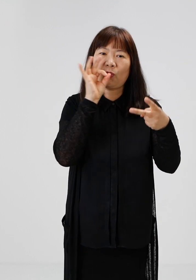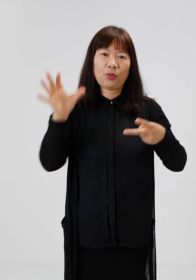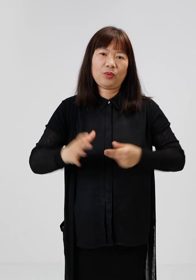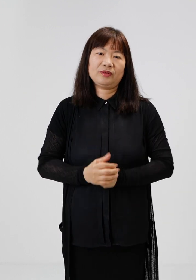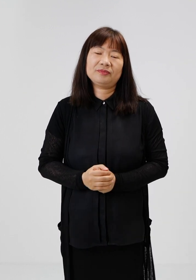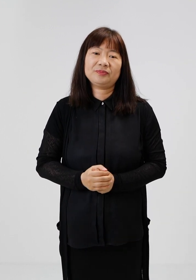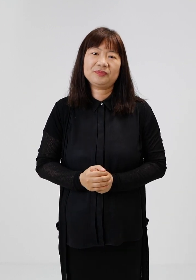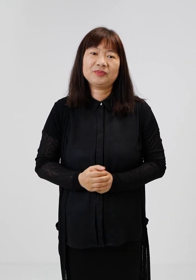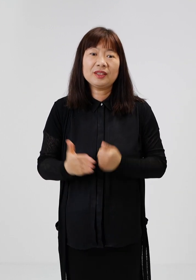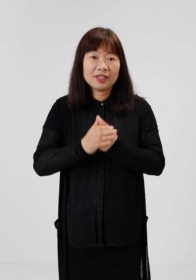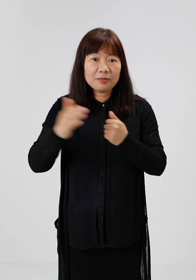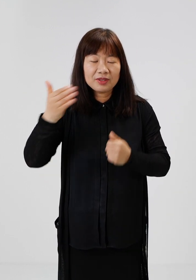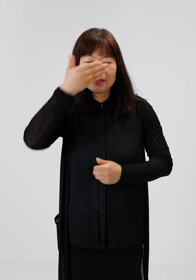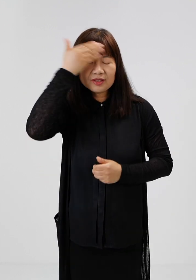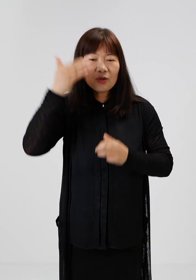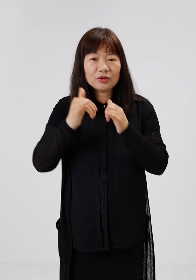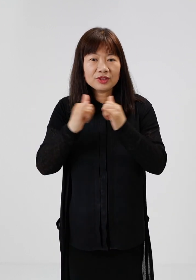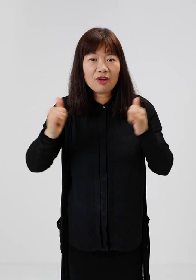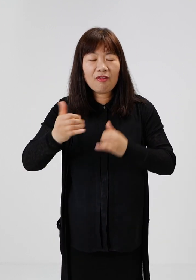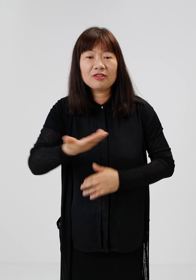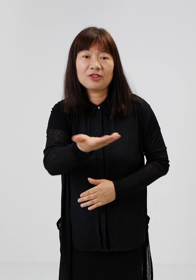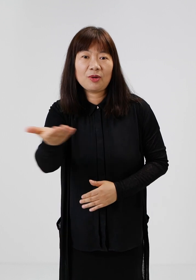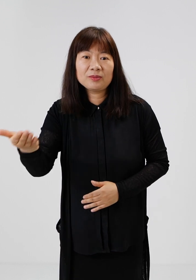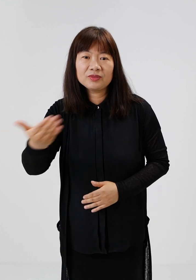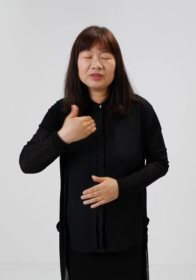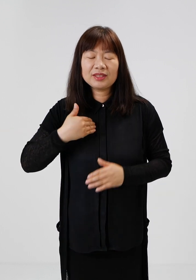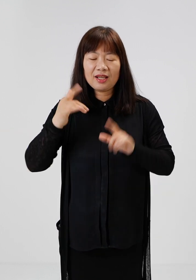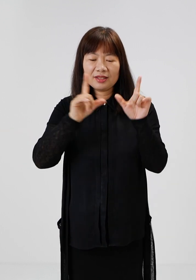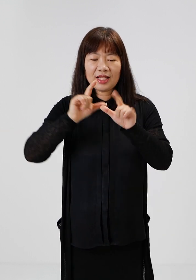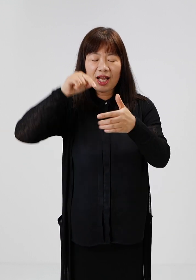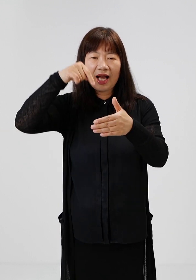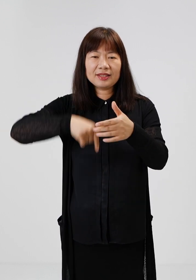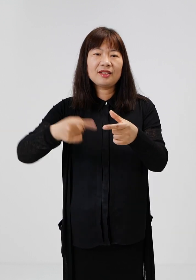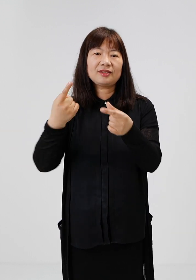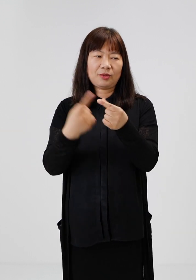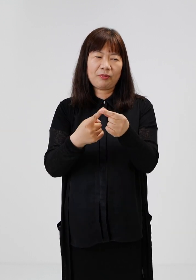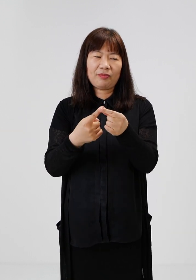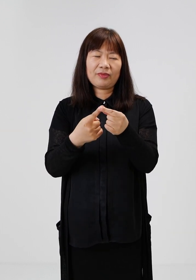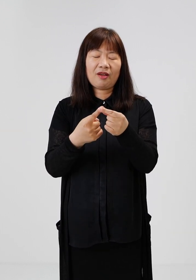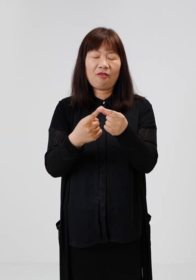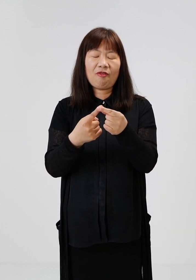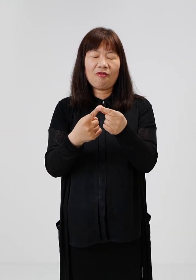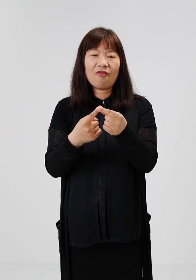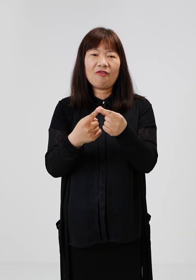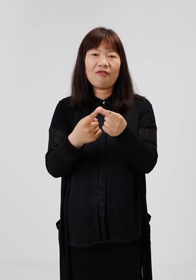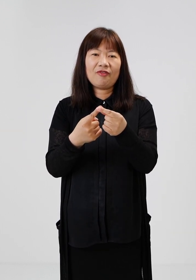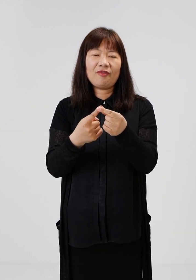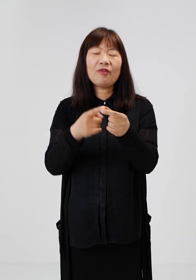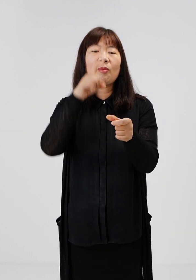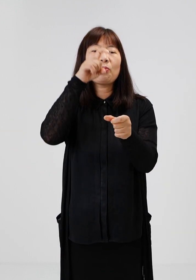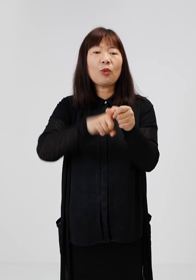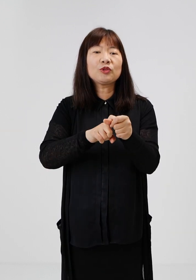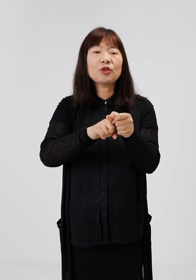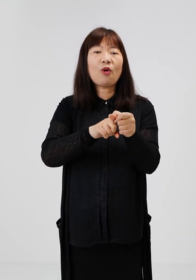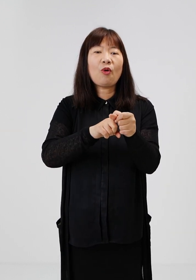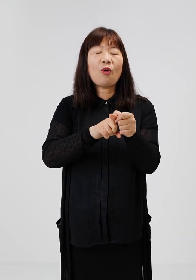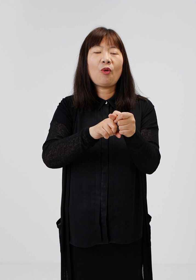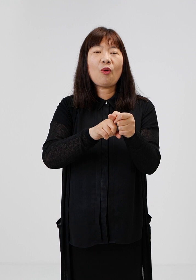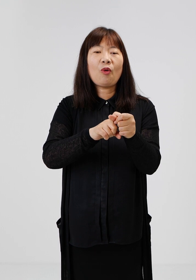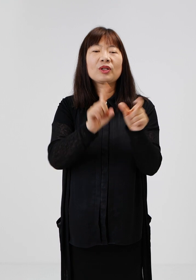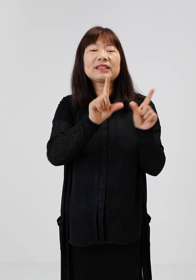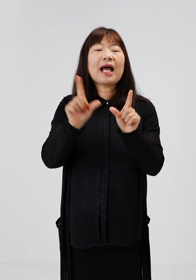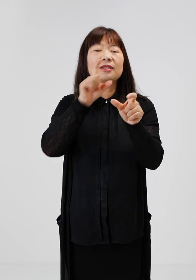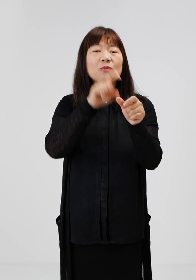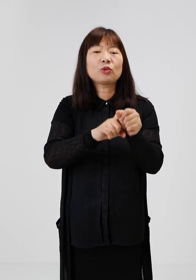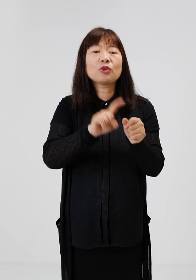그러니까 우리 청년들도 항상 내 삶의 첫 번째 이유, 목적은 뭐다?